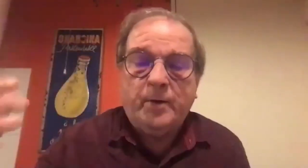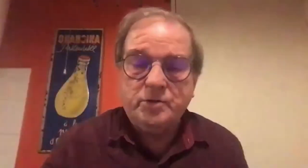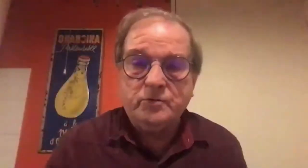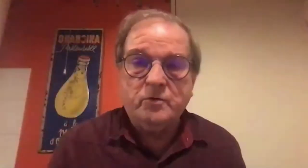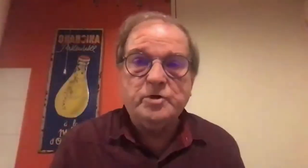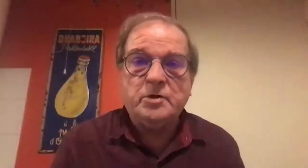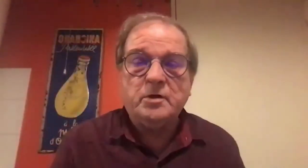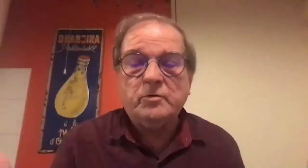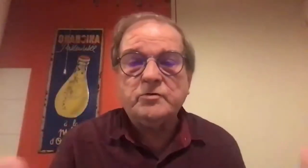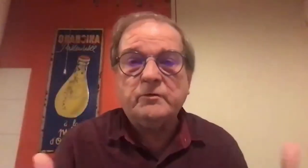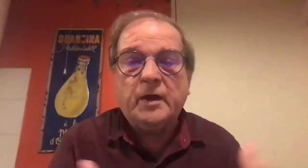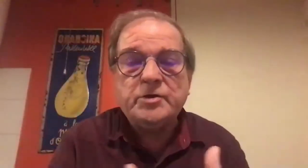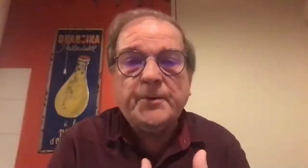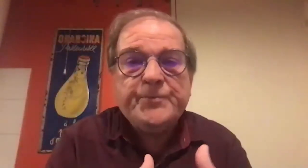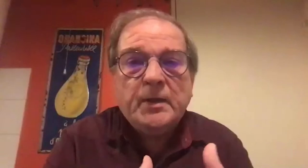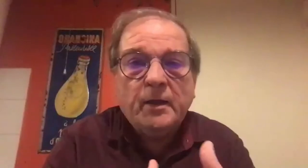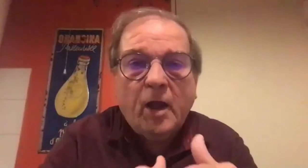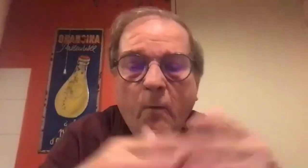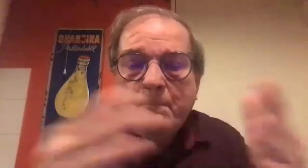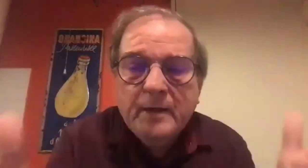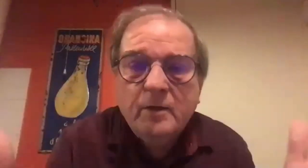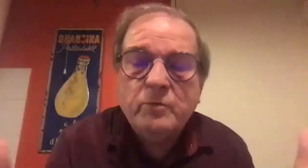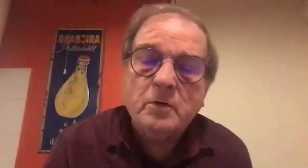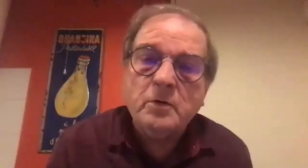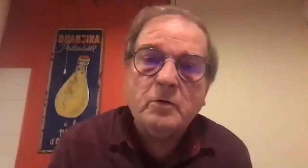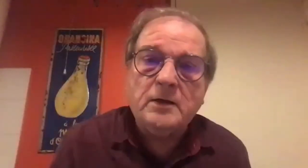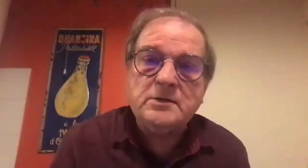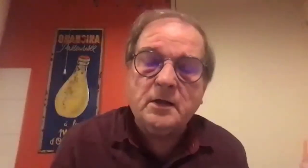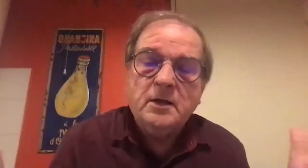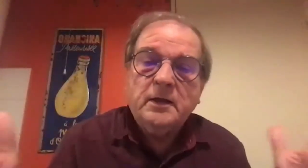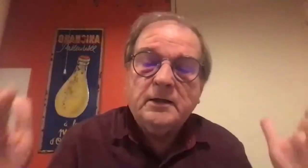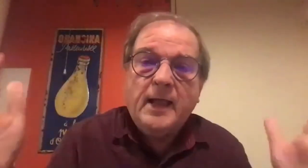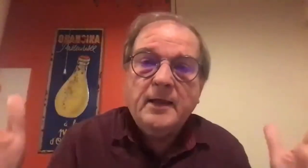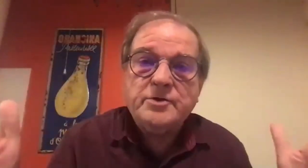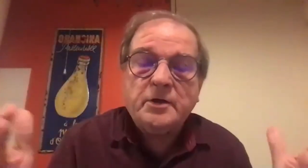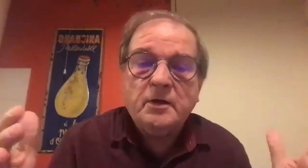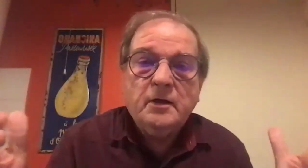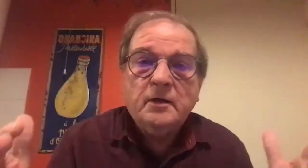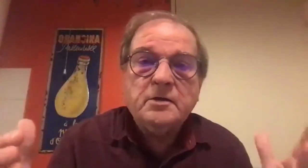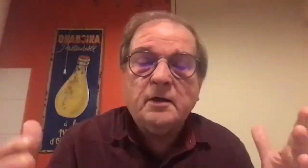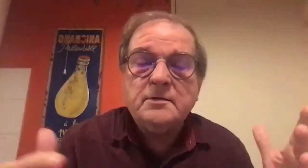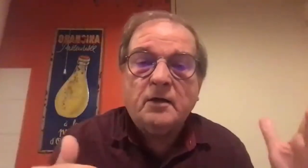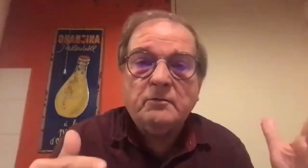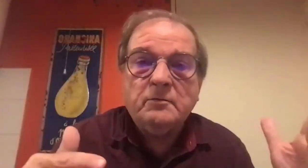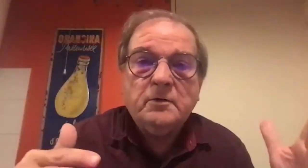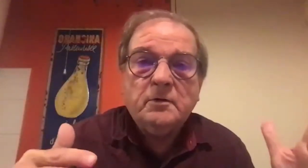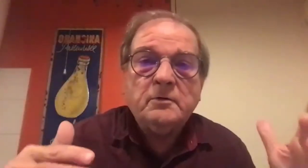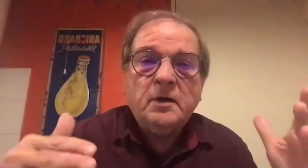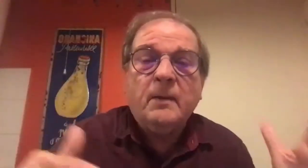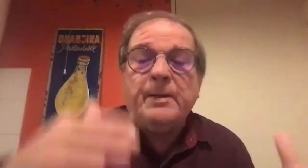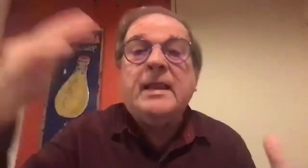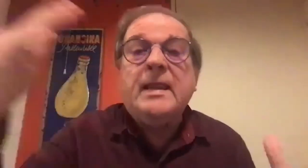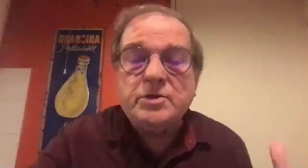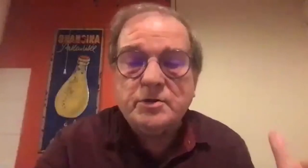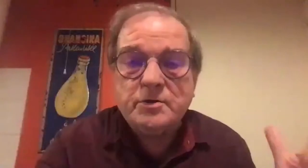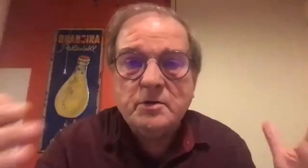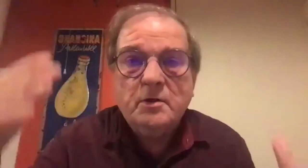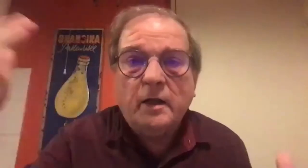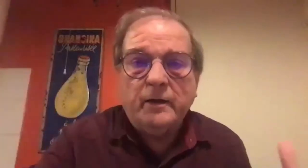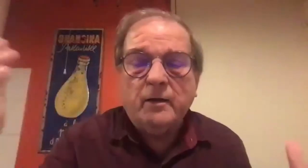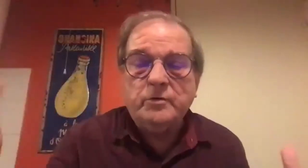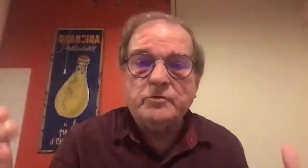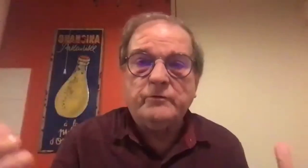e ao Partido Comunista da União Soviética, rompendo com essa ideia de que eles eram